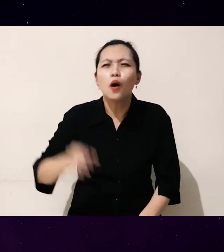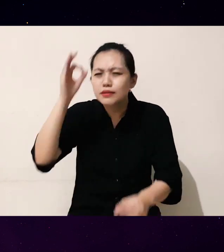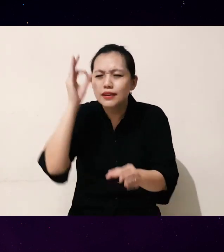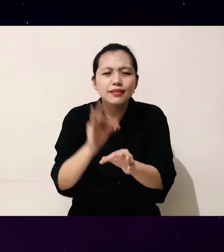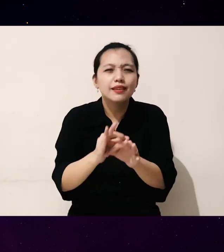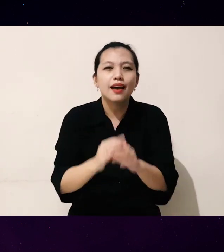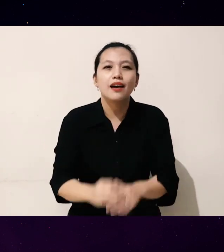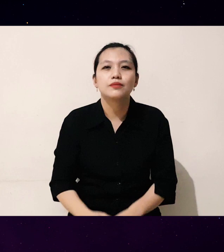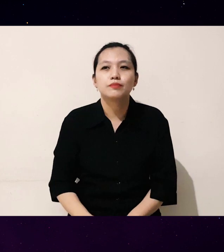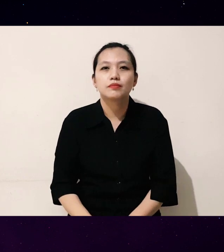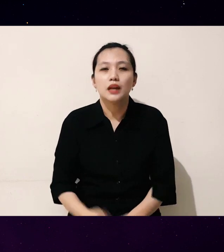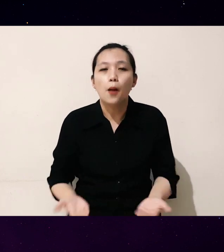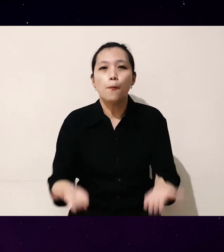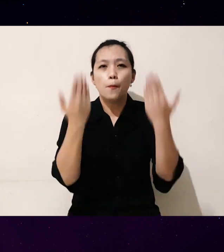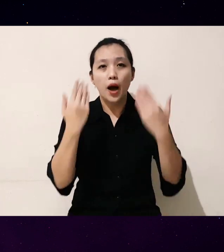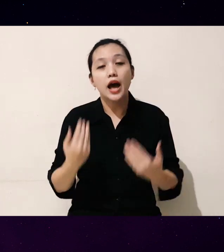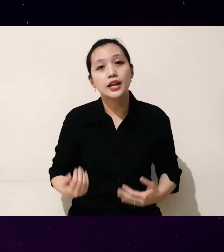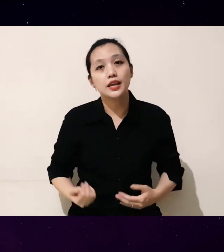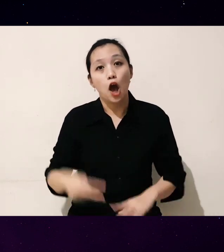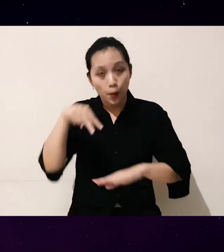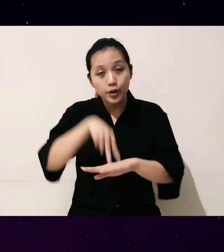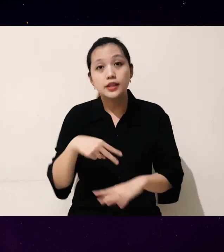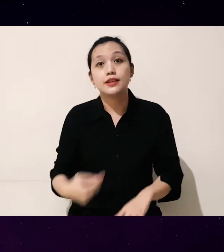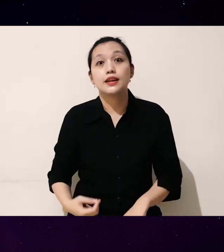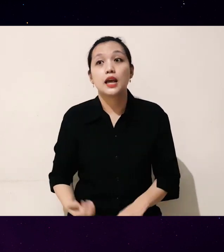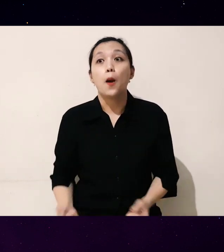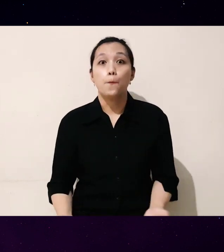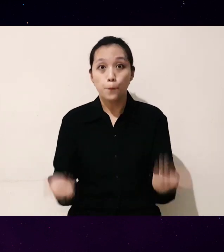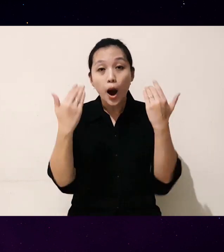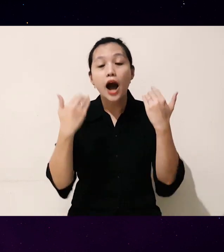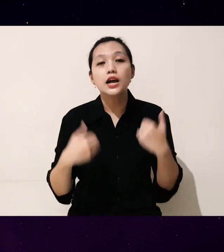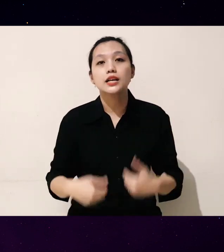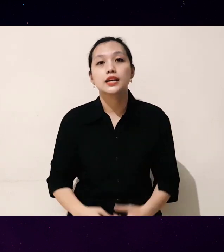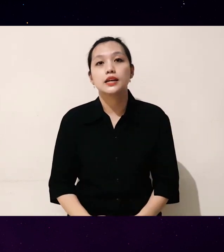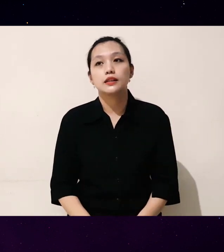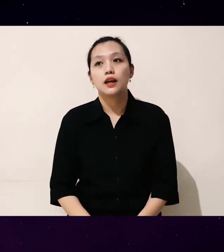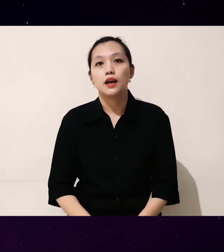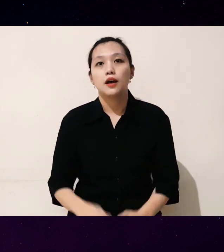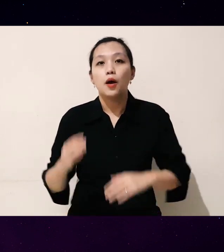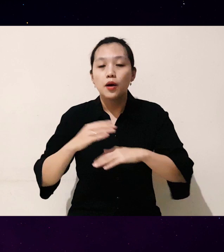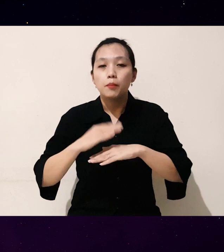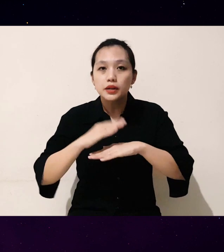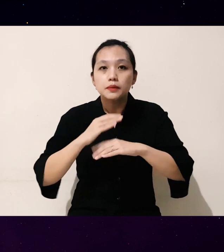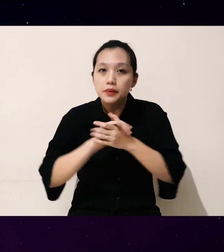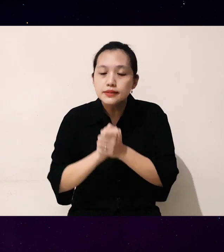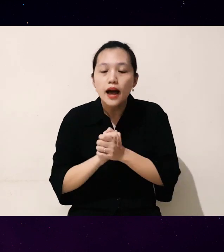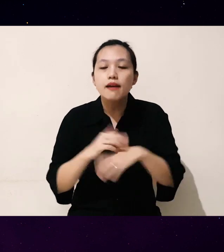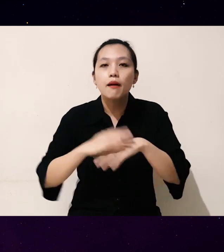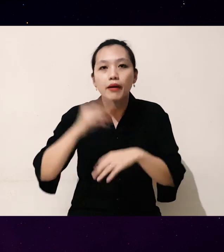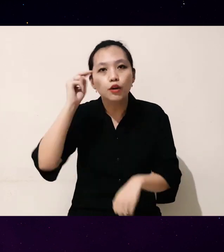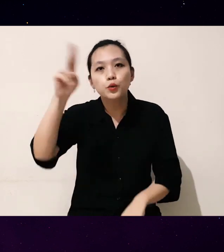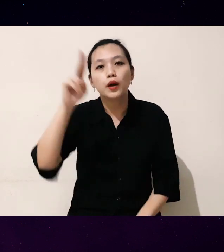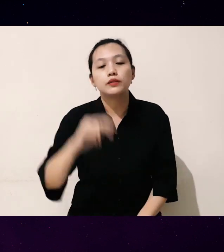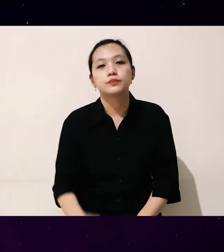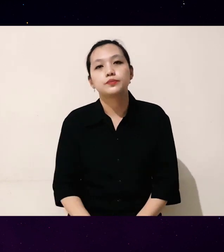dalam kehidupan Anda. Anda mulai melihat kesetiaan Tuhan, dan Anda mulai bangkit secara iman dan berkata, ternyata bersama dengan